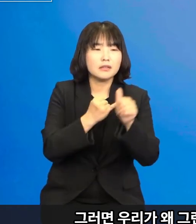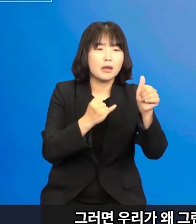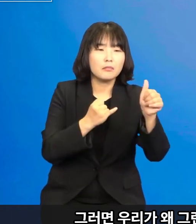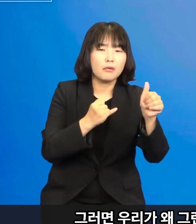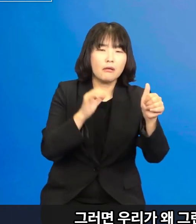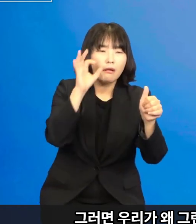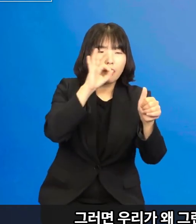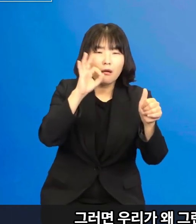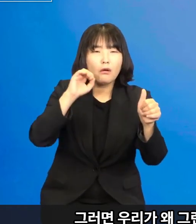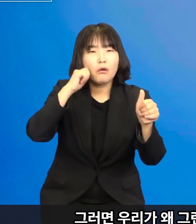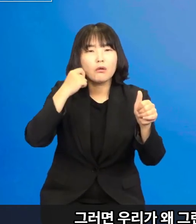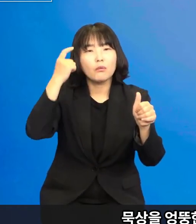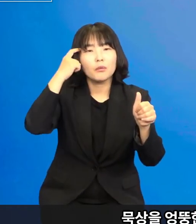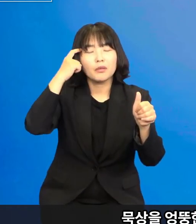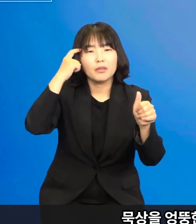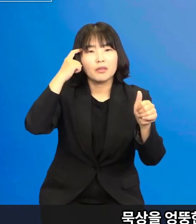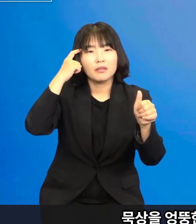걸까?